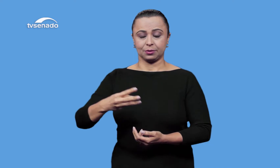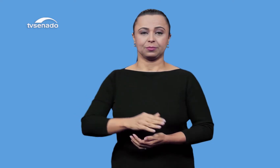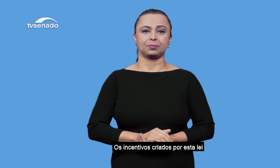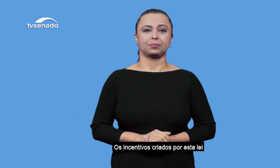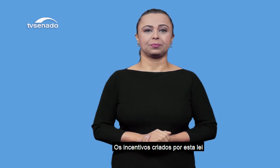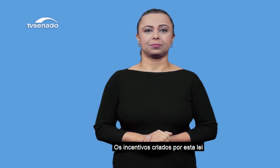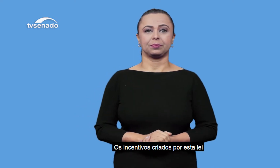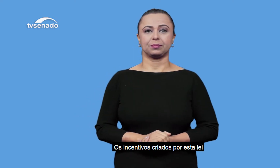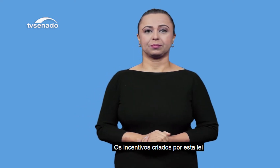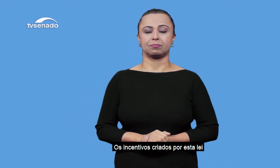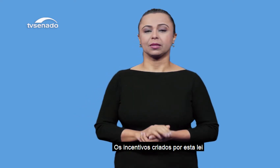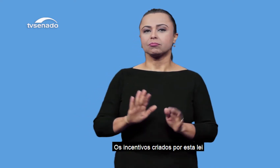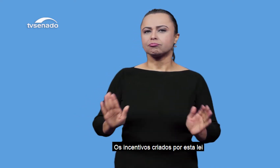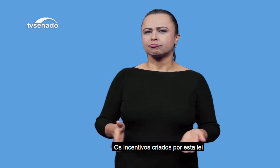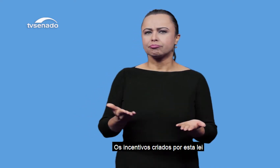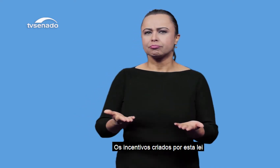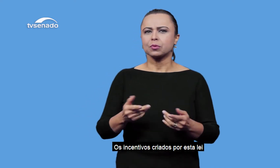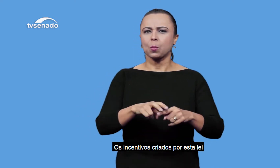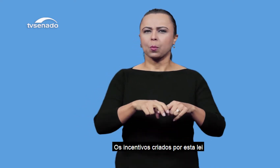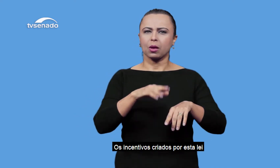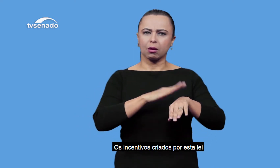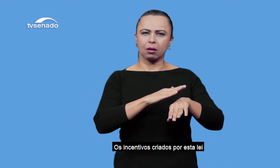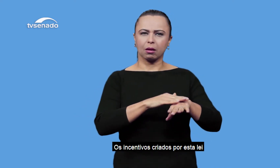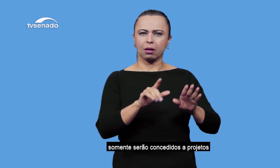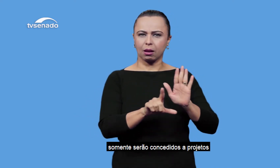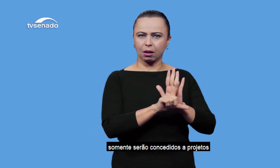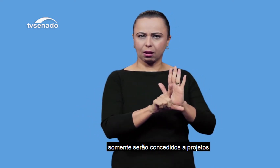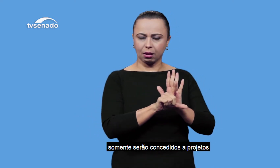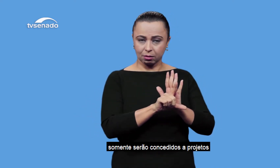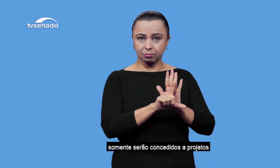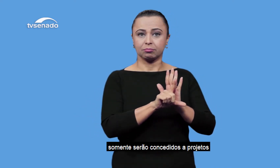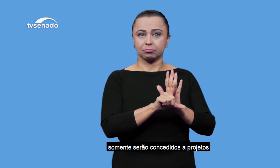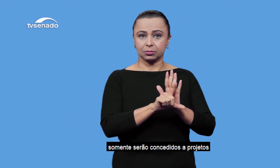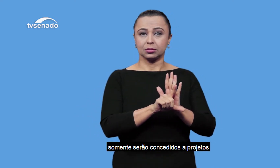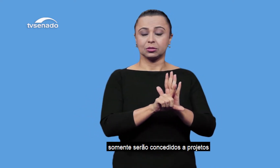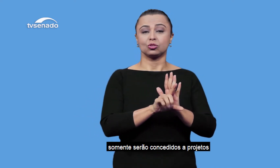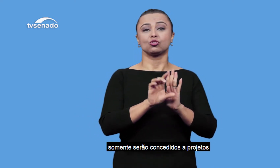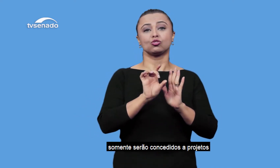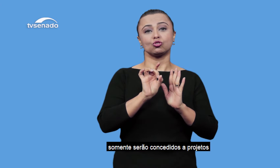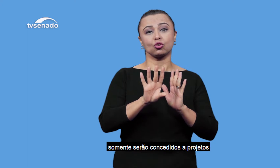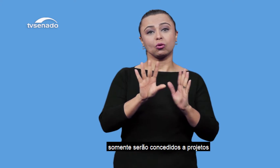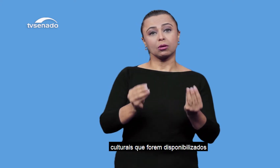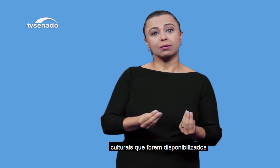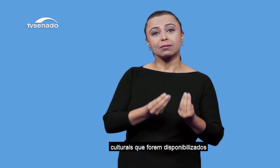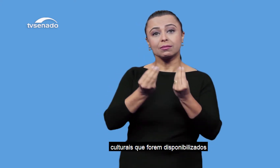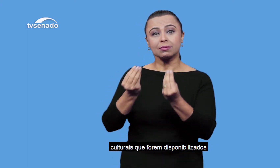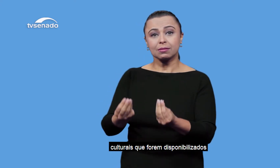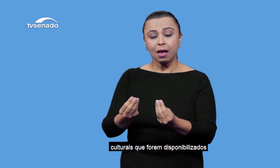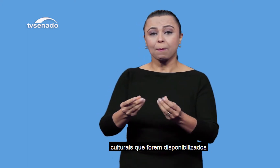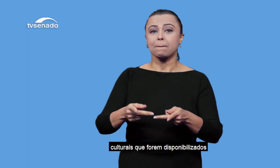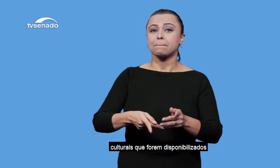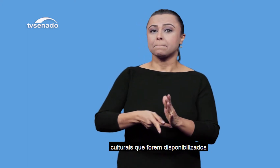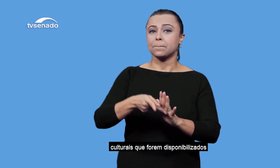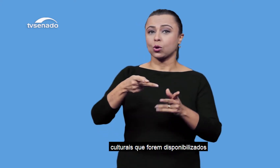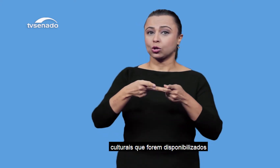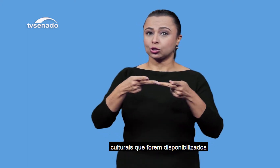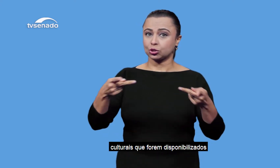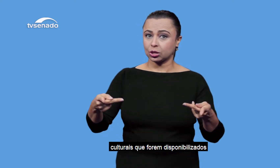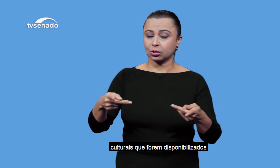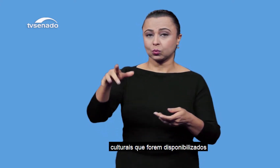os incentivos criados por esta lei somente serão concedidos a projectos culturais que forem